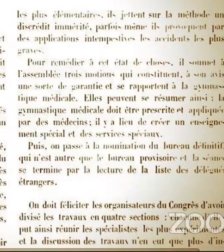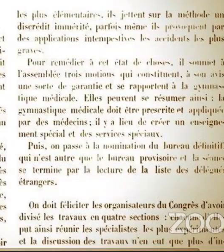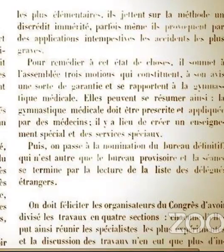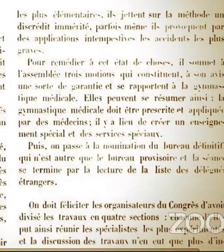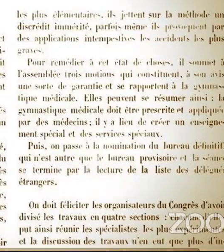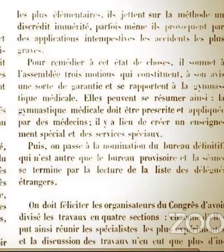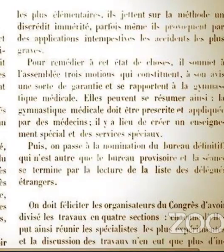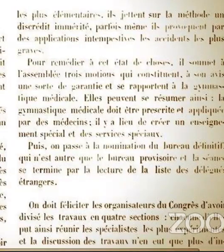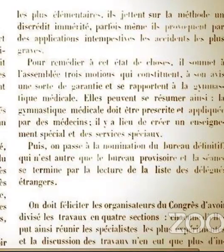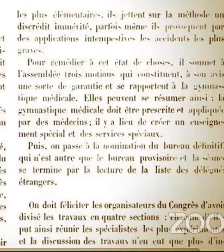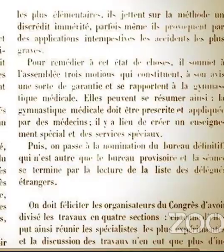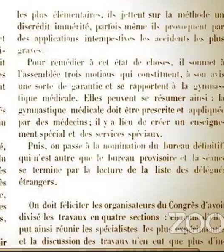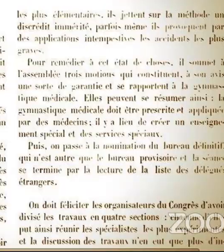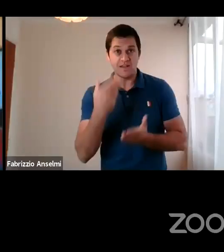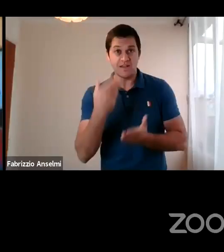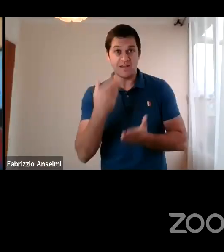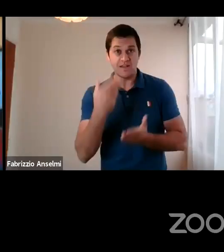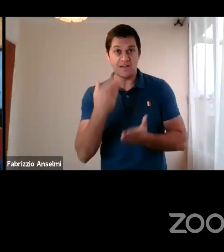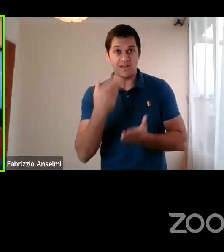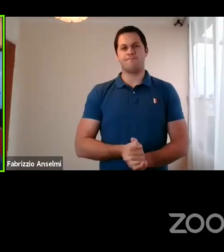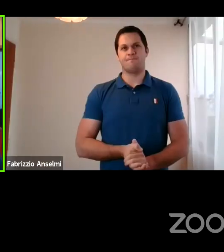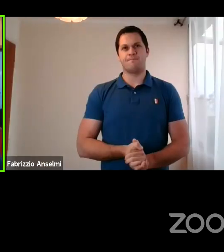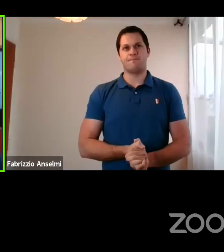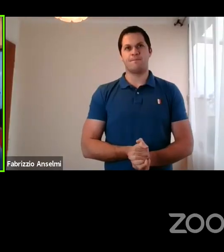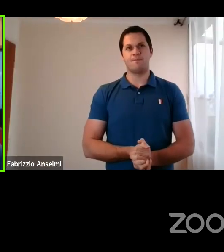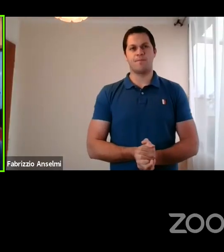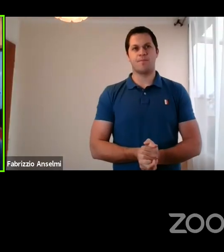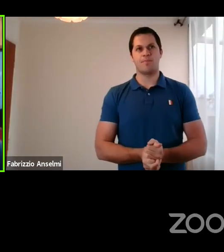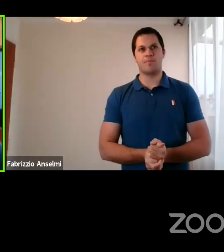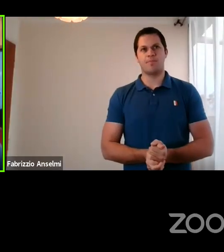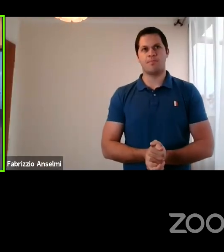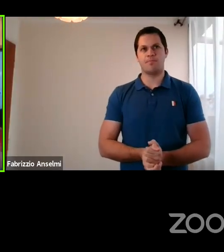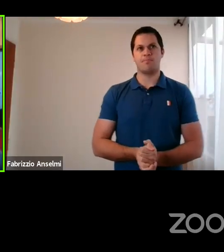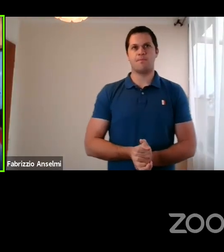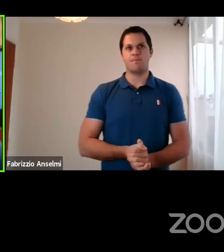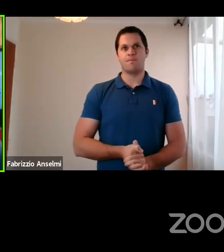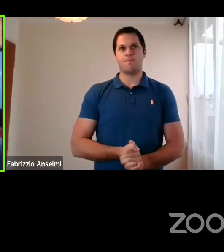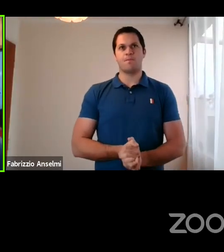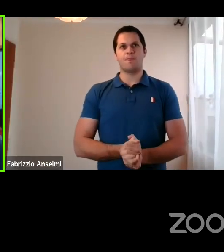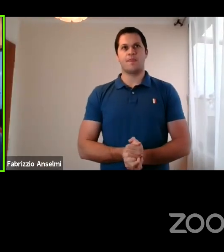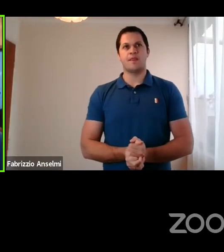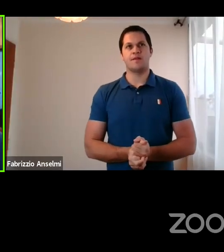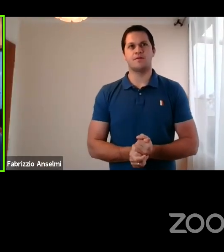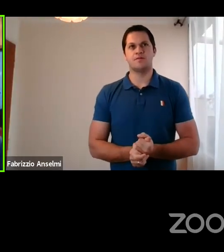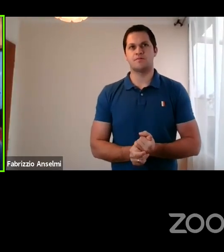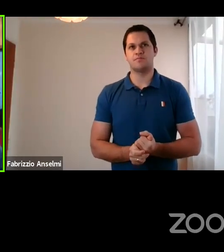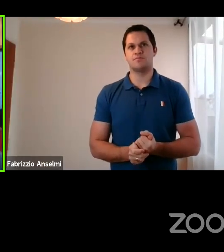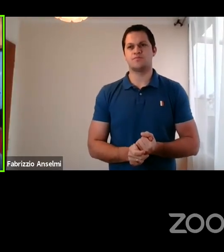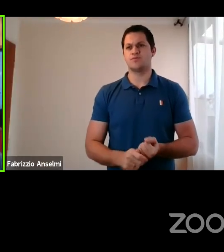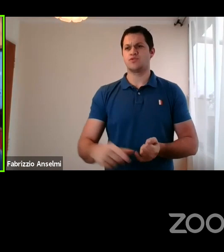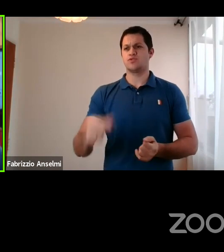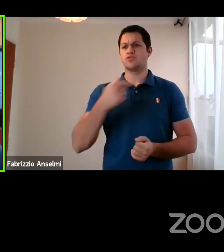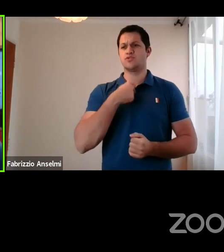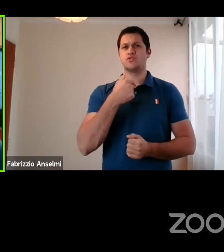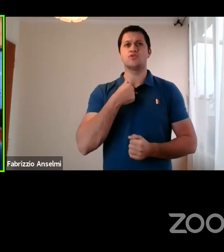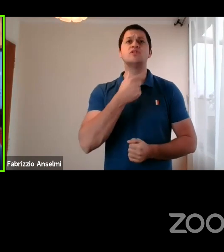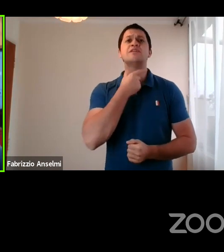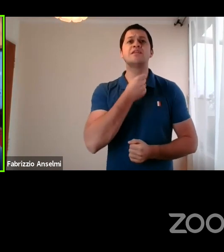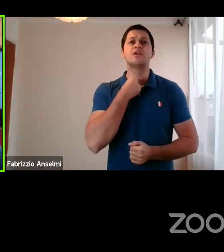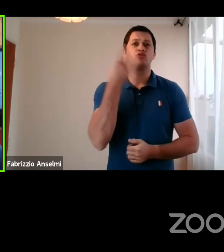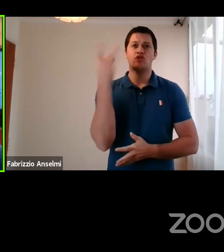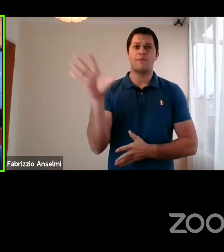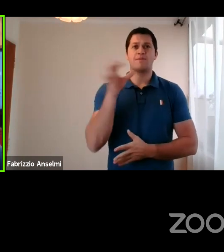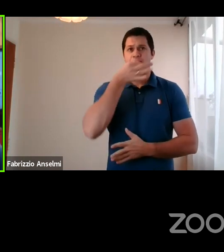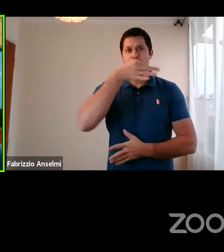Ya lo digo. Ya no más. Bien. Voy a exponer solamente de palabra para hacerlo más